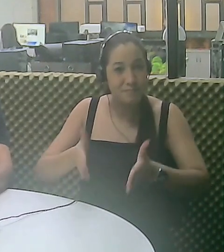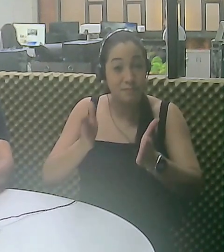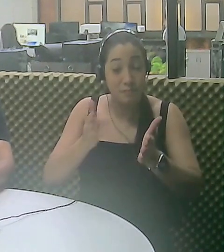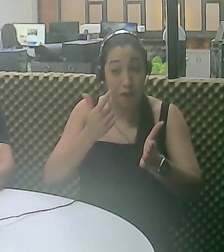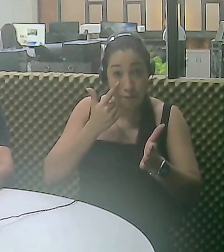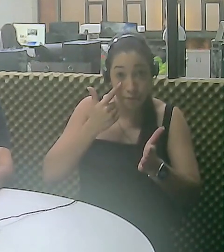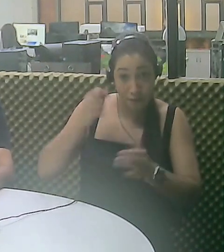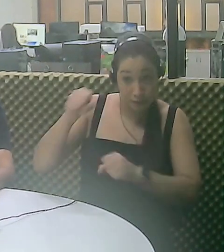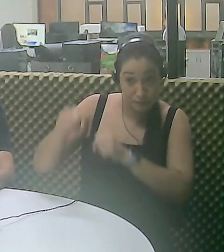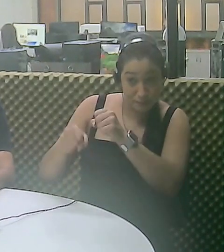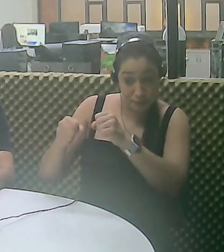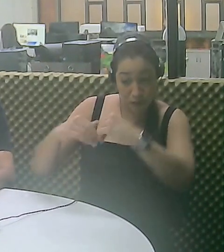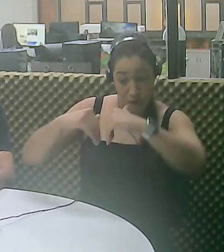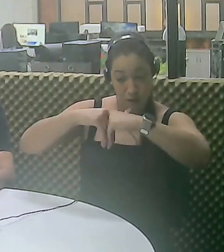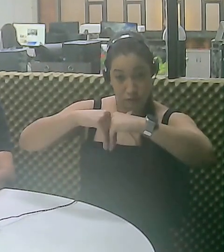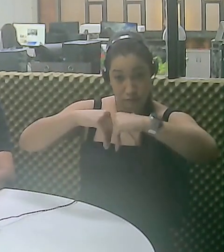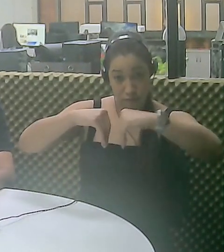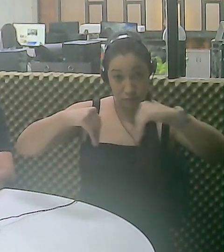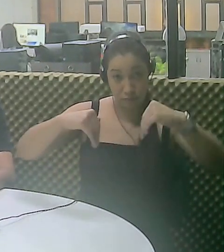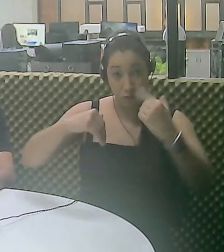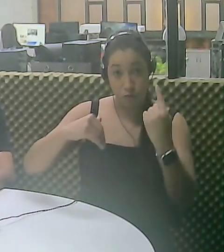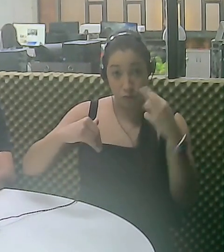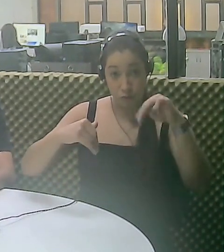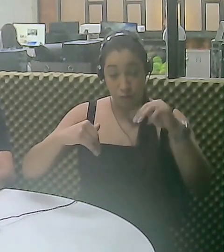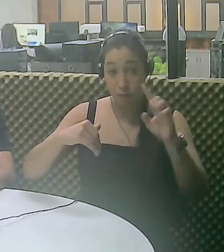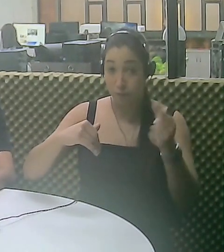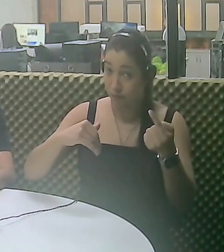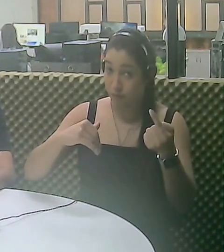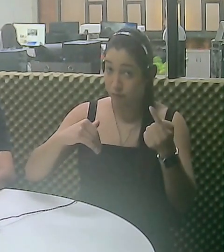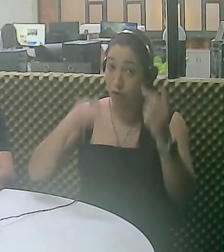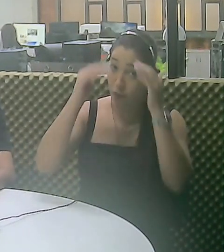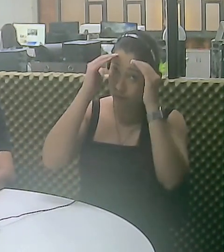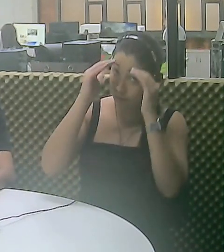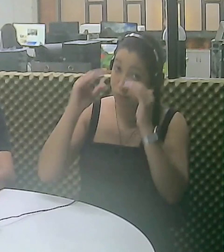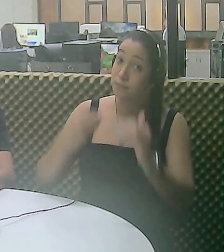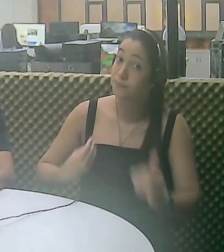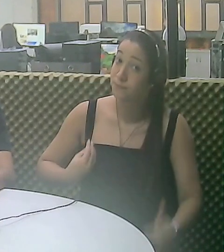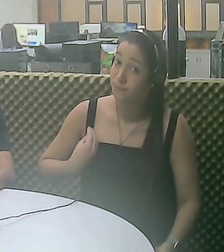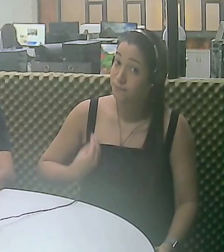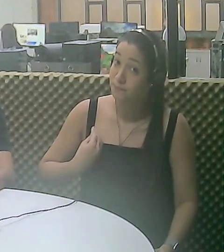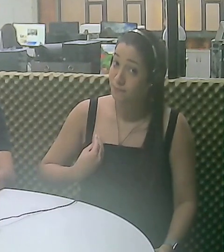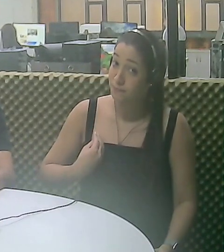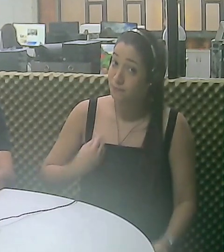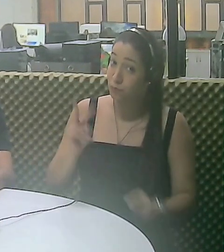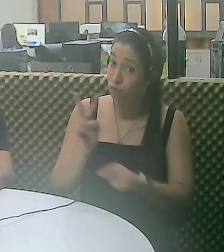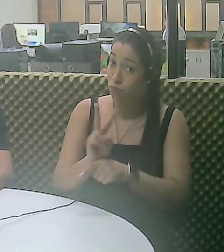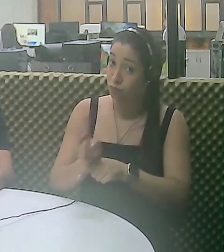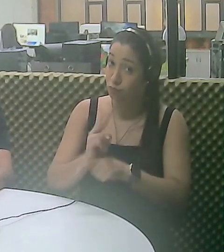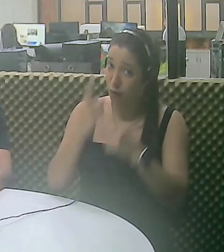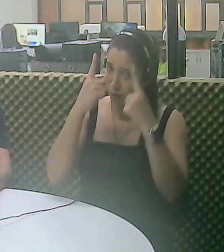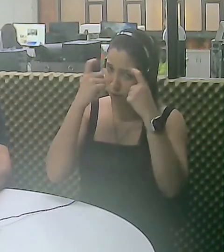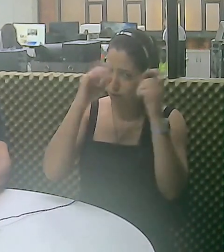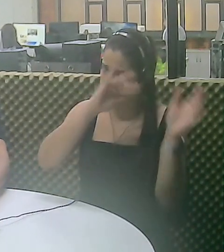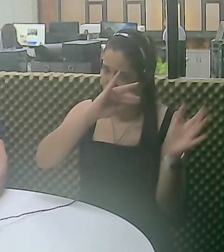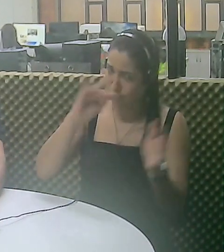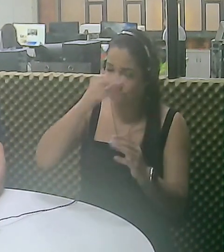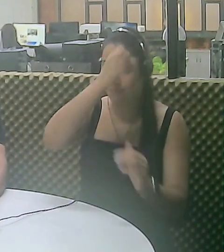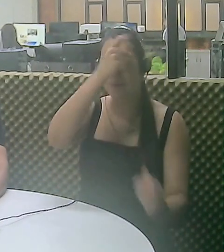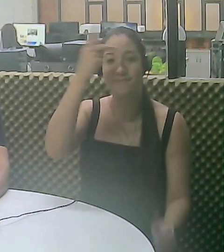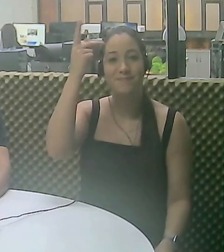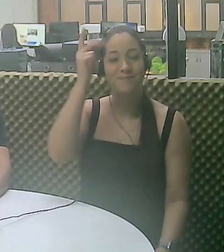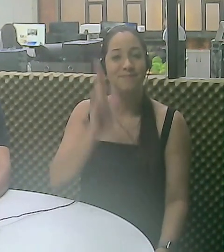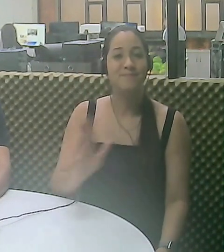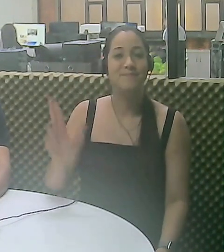de um ciclista, mantenha uma distância mínima de 1,5 metro. Respeite a vida. Programa Vigilância das Violências. Prefeitura